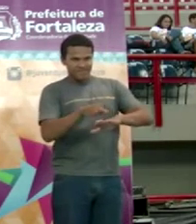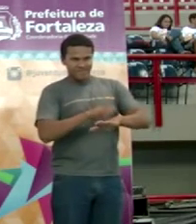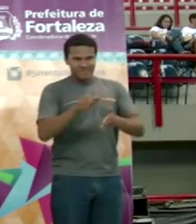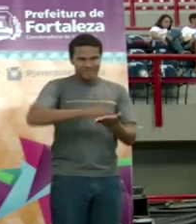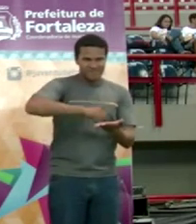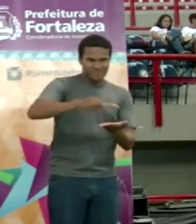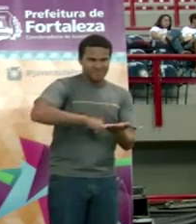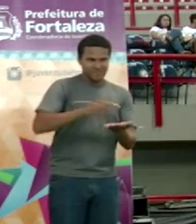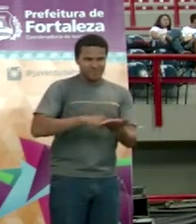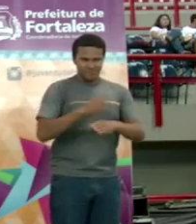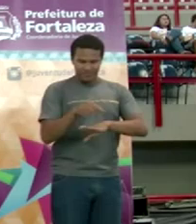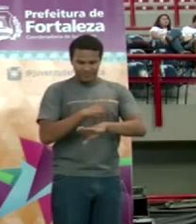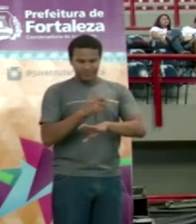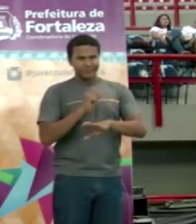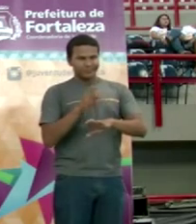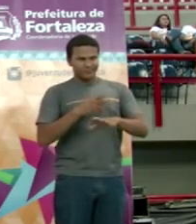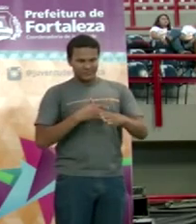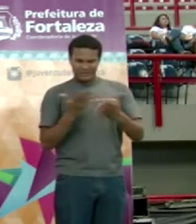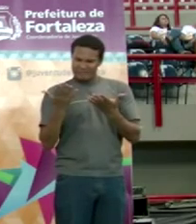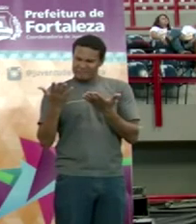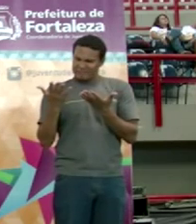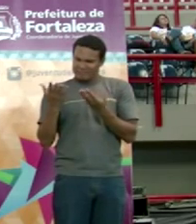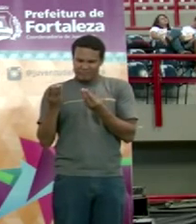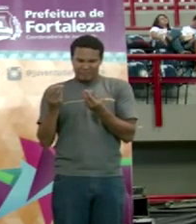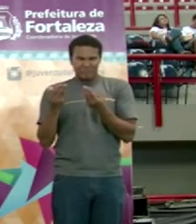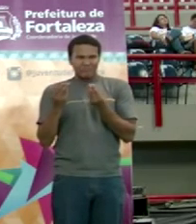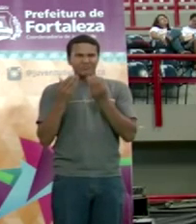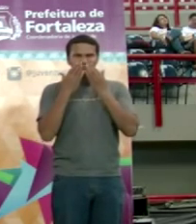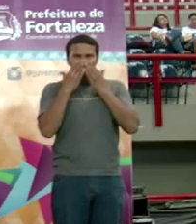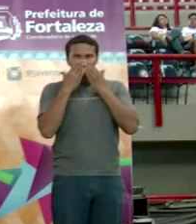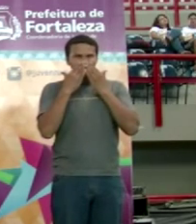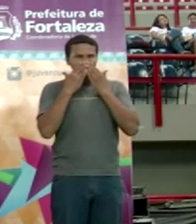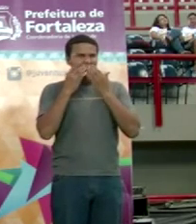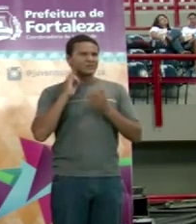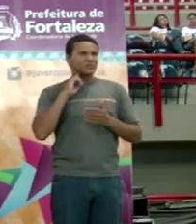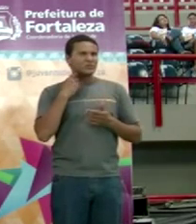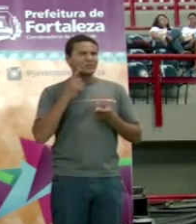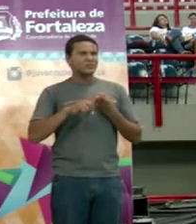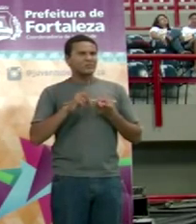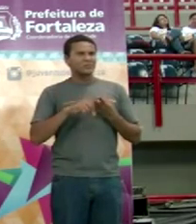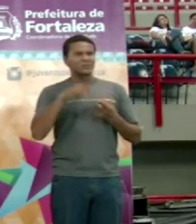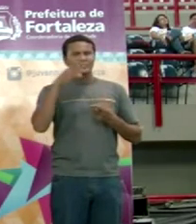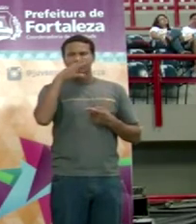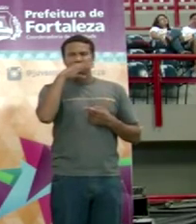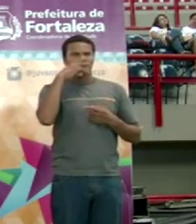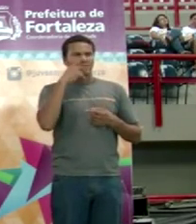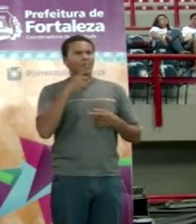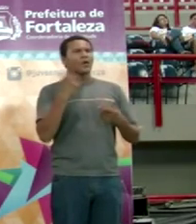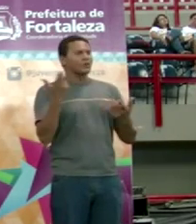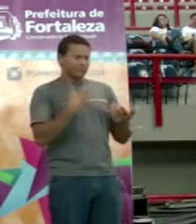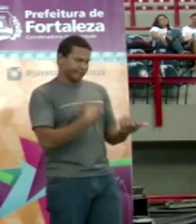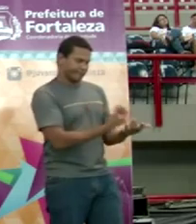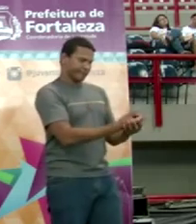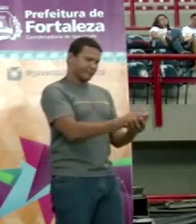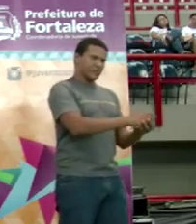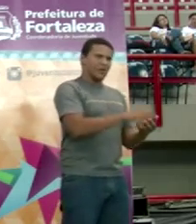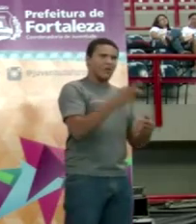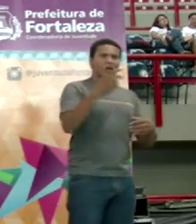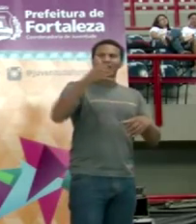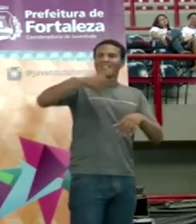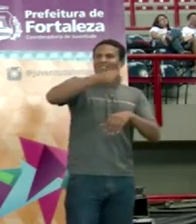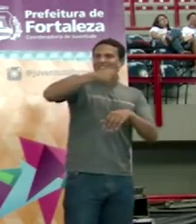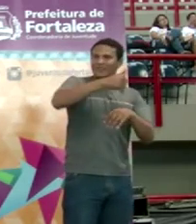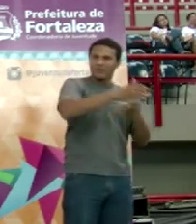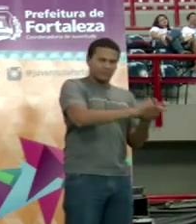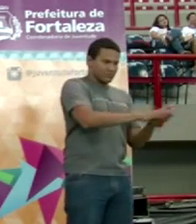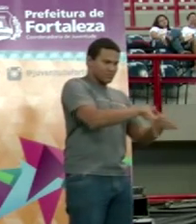com cheiro de peixe, e aí dizia na questão que ele limpava as mãos com vinagre, e queria saber por que que dava certo. Aí a resposta